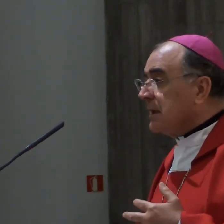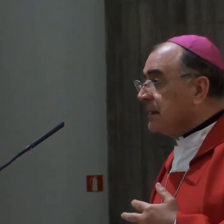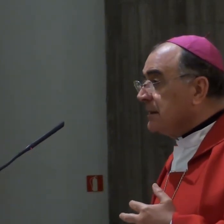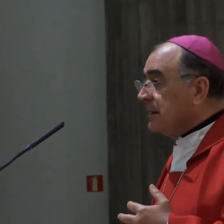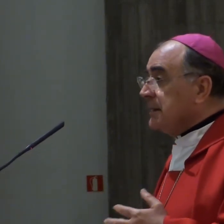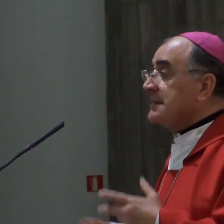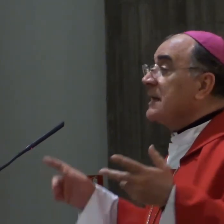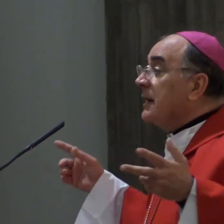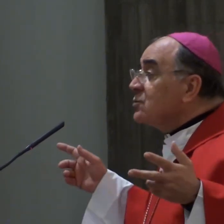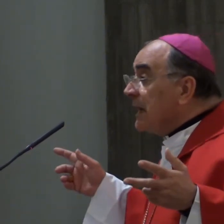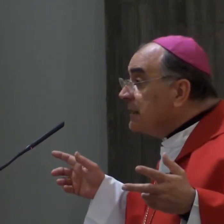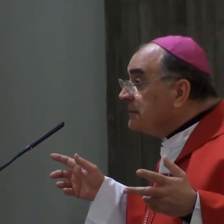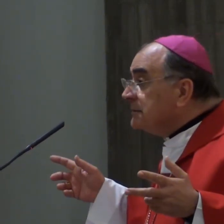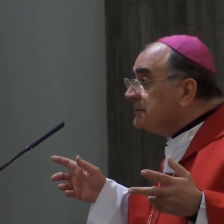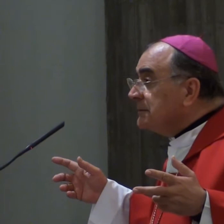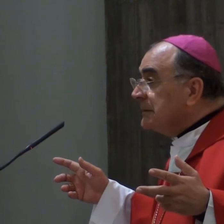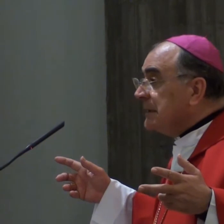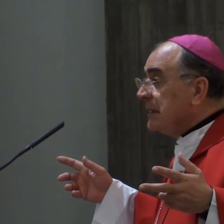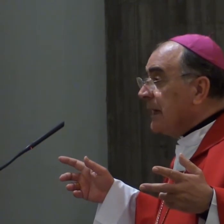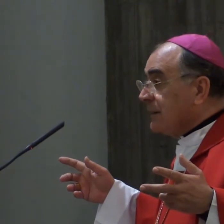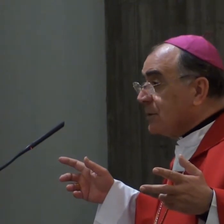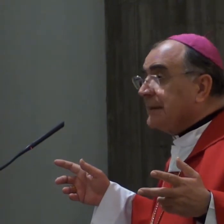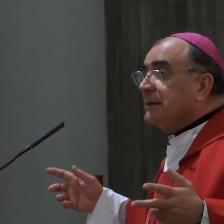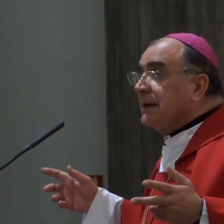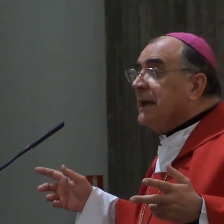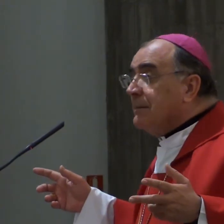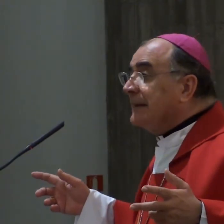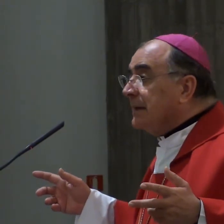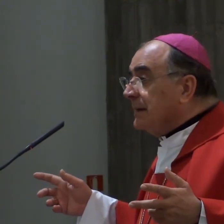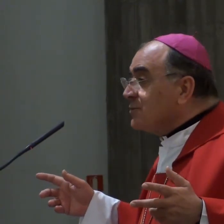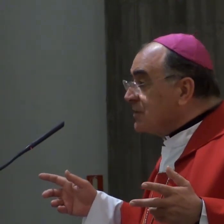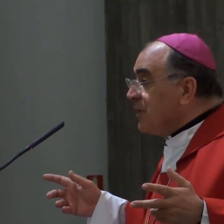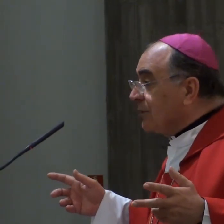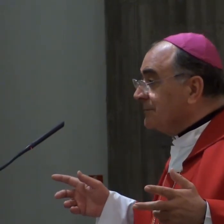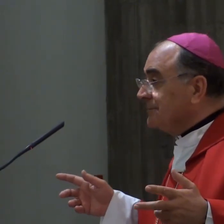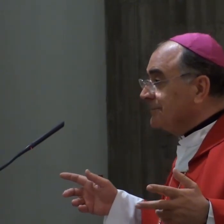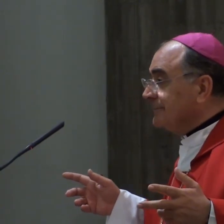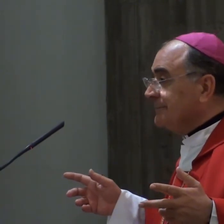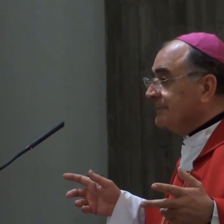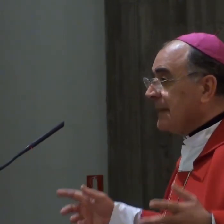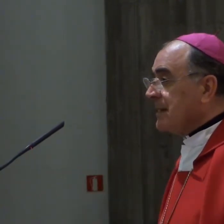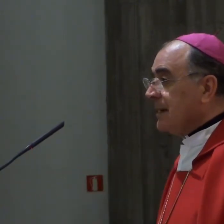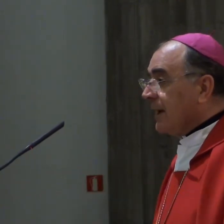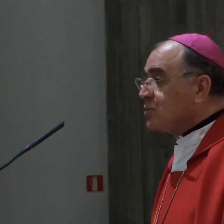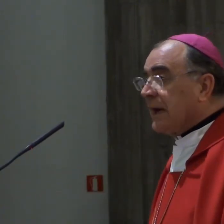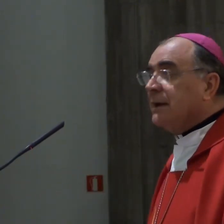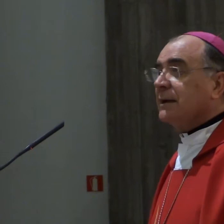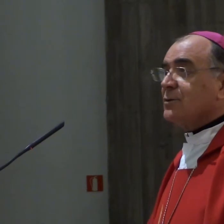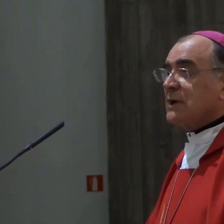asiria y hasta Jerusalén la ciudad que mata a sus hijos